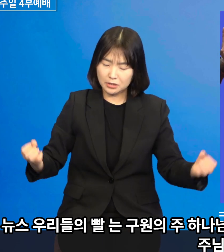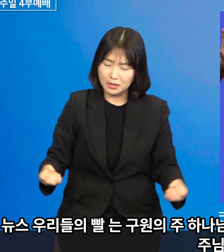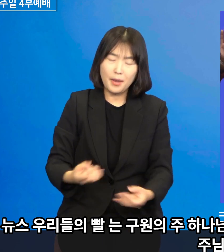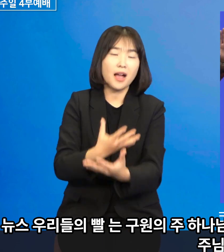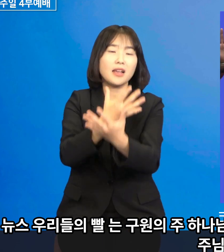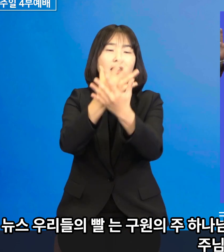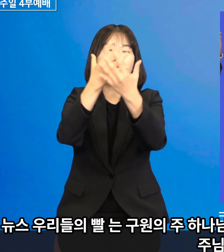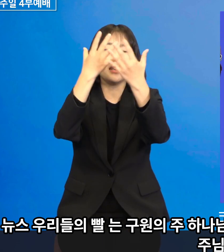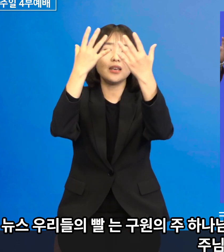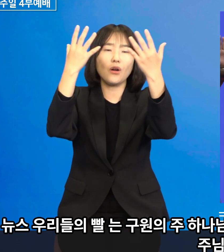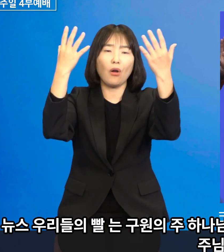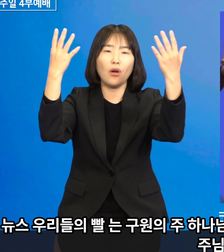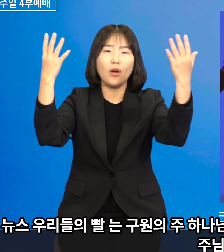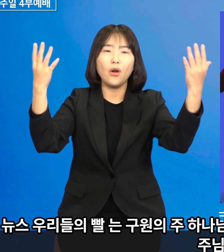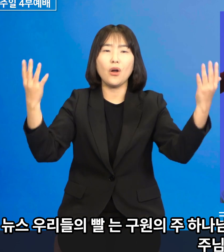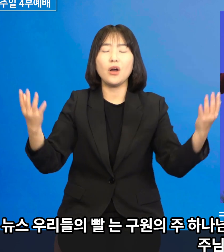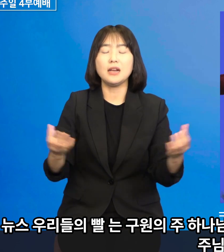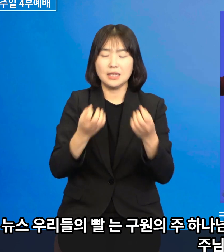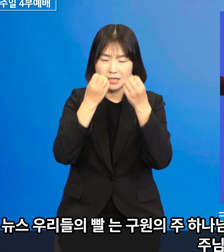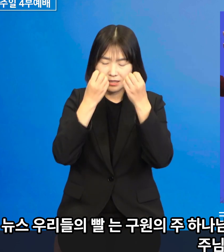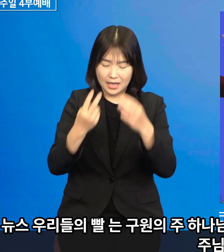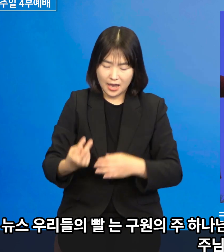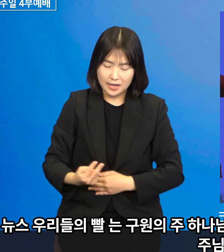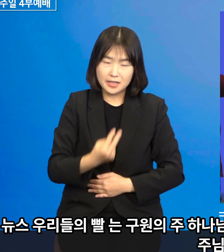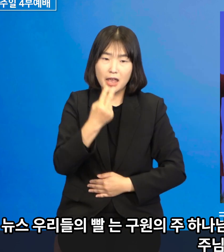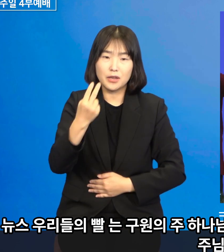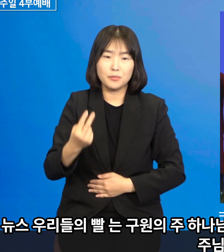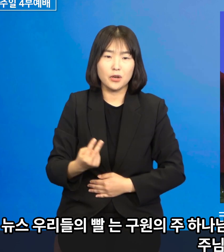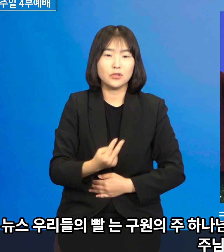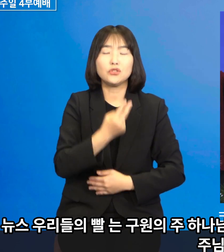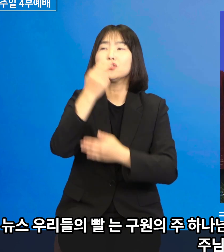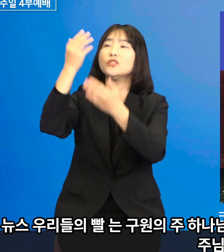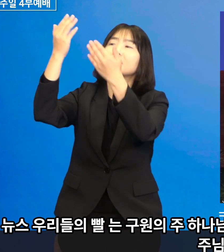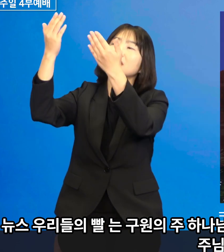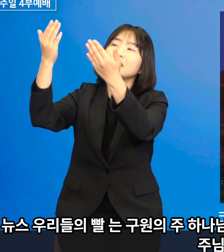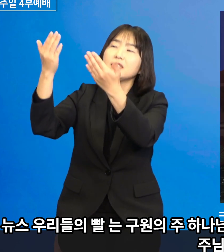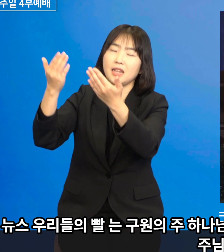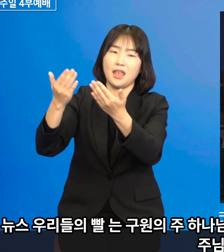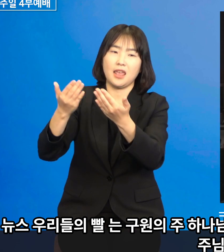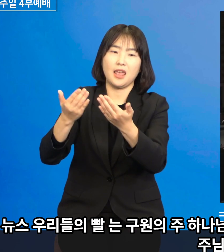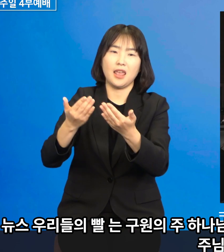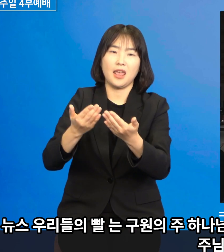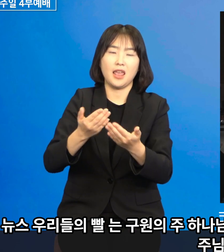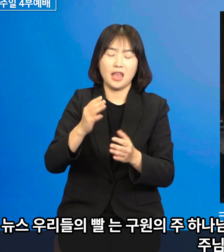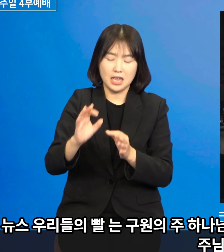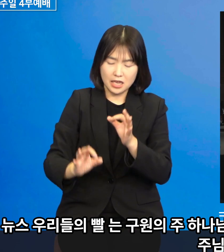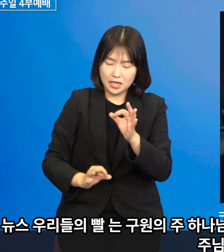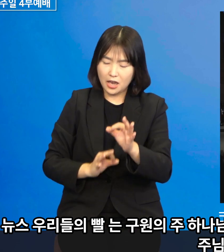어둠을 밝히고 새 생명 주시네.